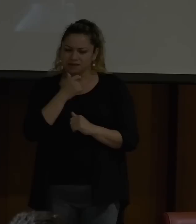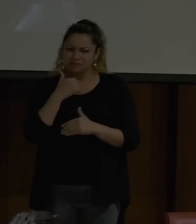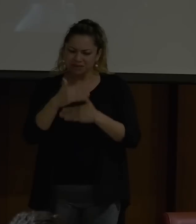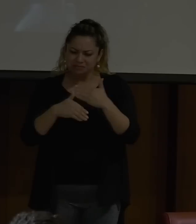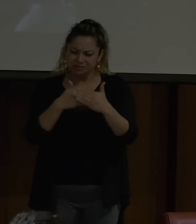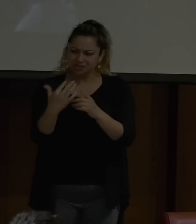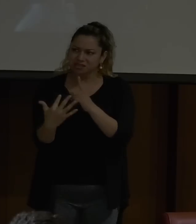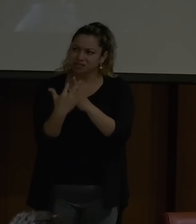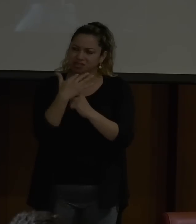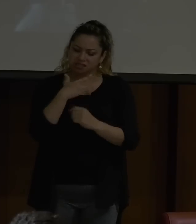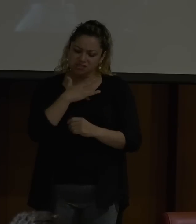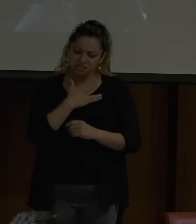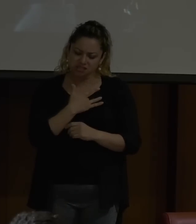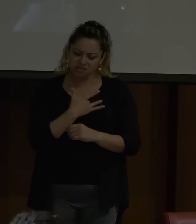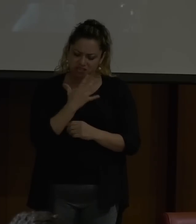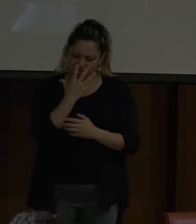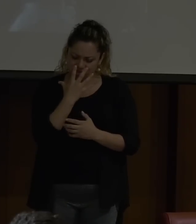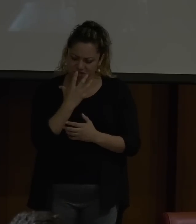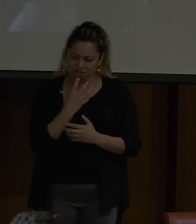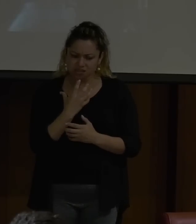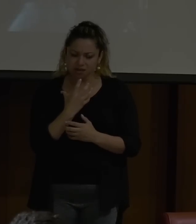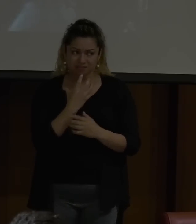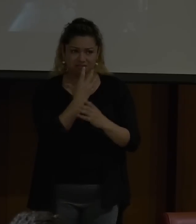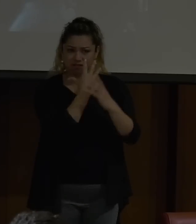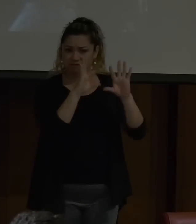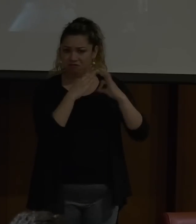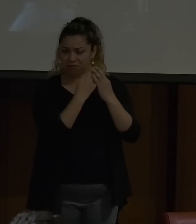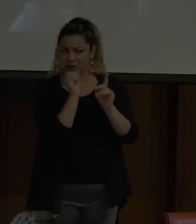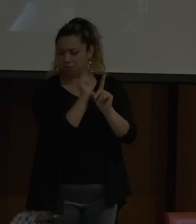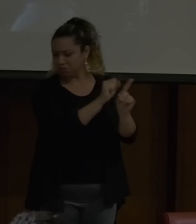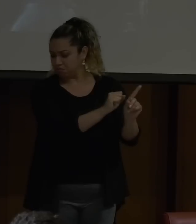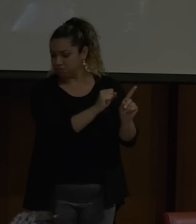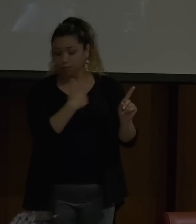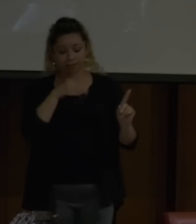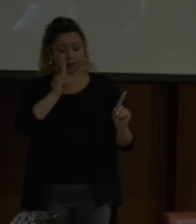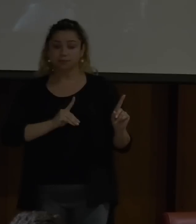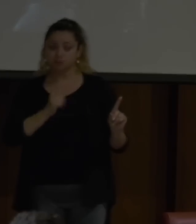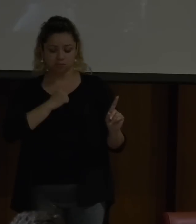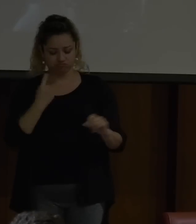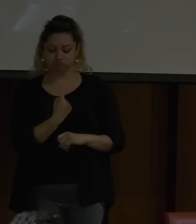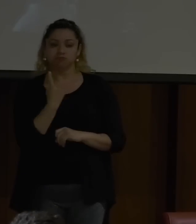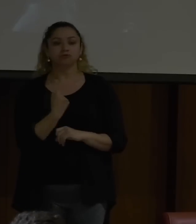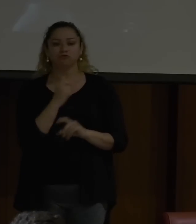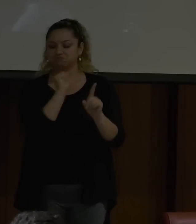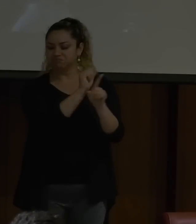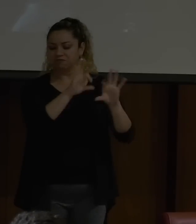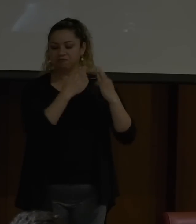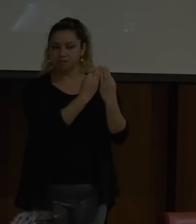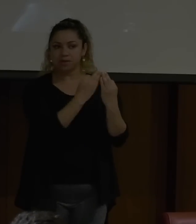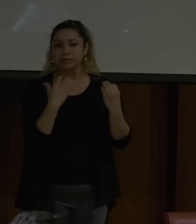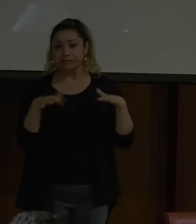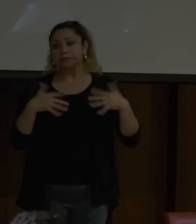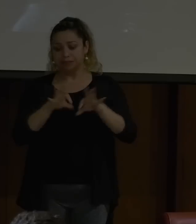esta decisión, la de quedarse, la de abandonar a su familia, él, la decisión personal, quizá la más importante